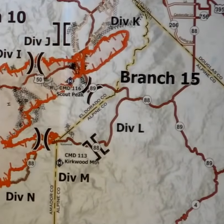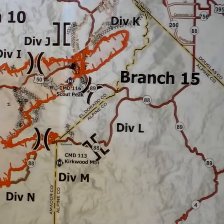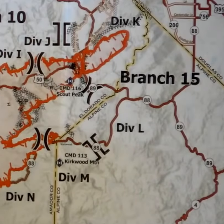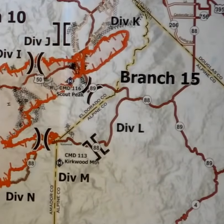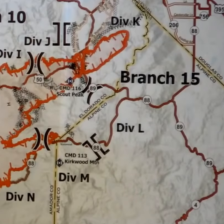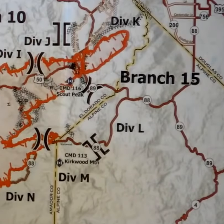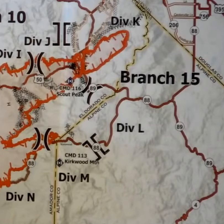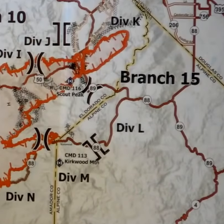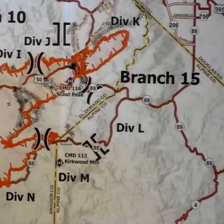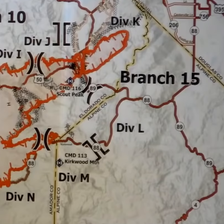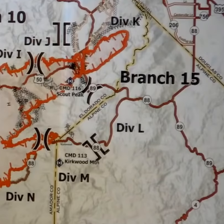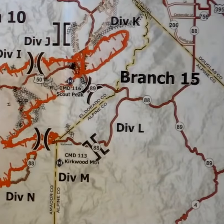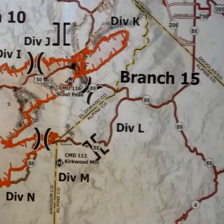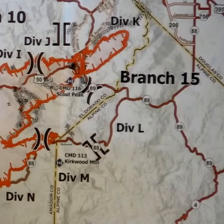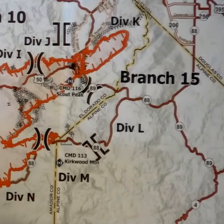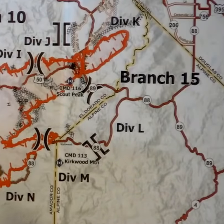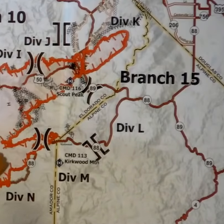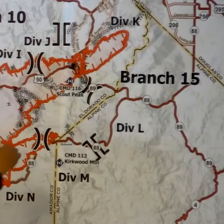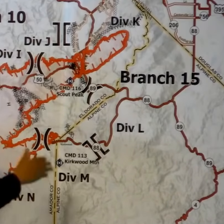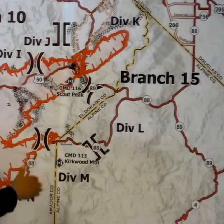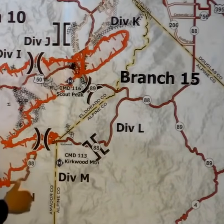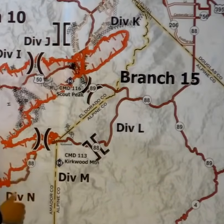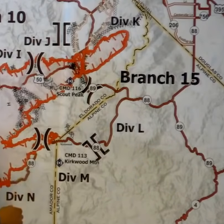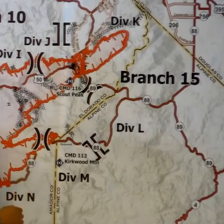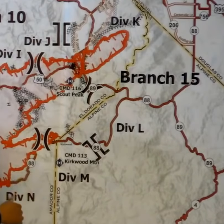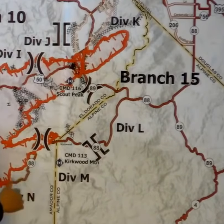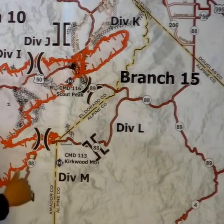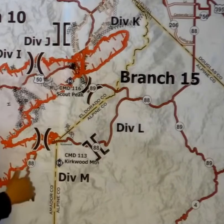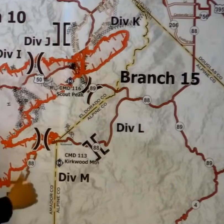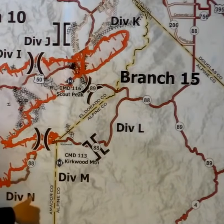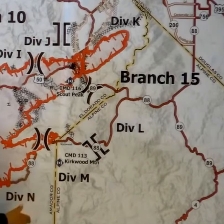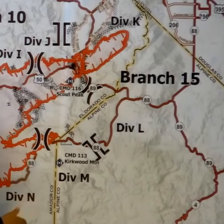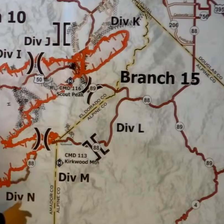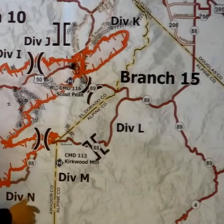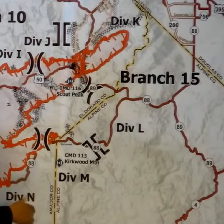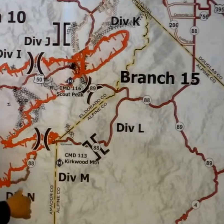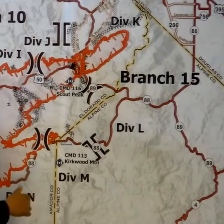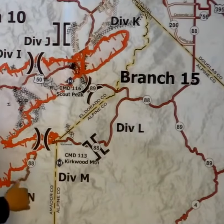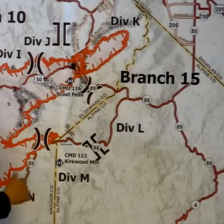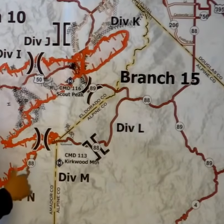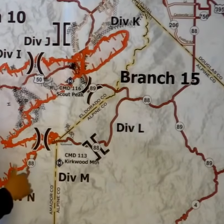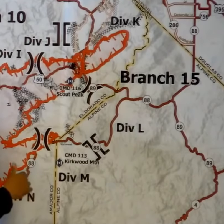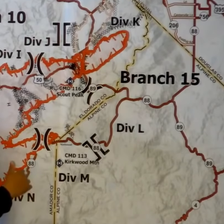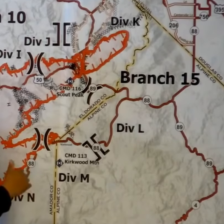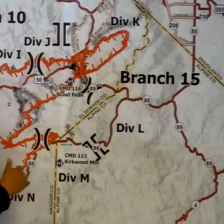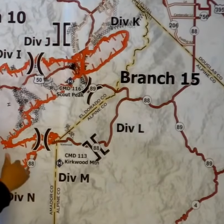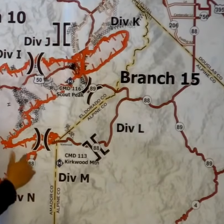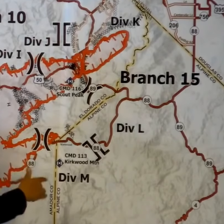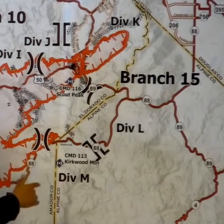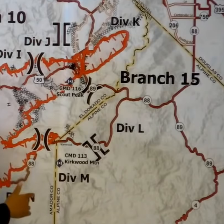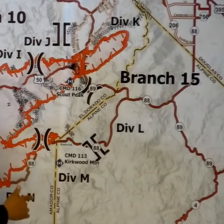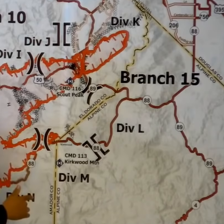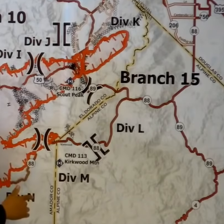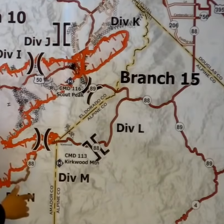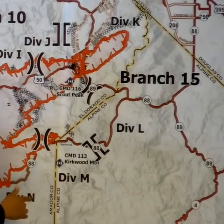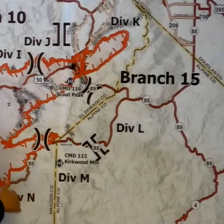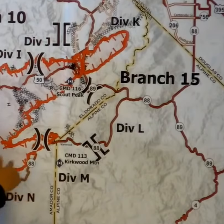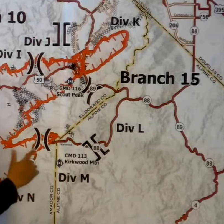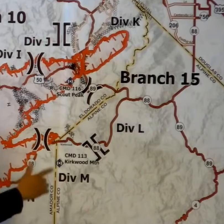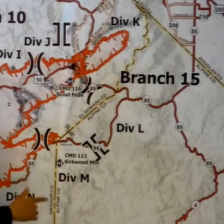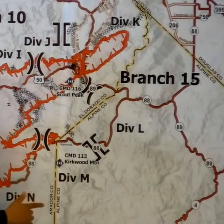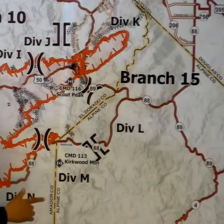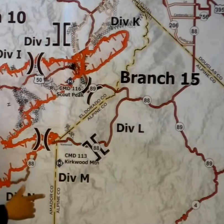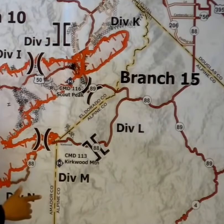de evacuación es para que podamos implementar recursos, trocas de bomberos y para que operen